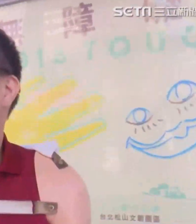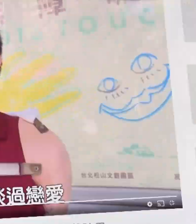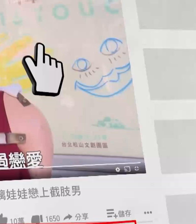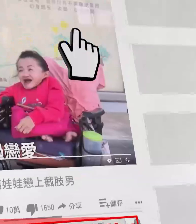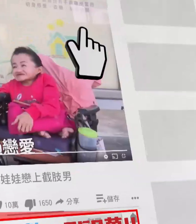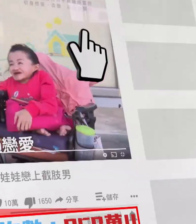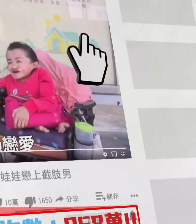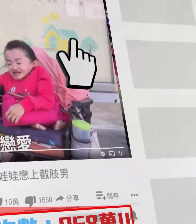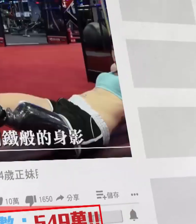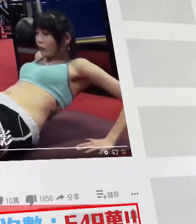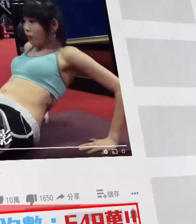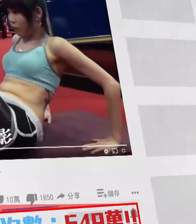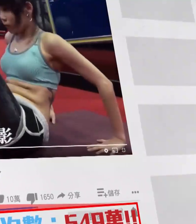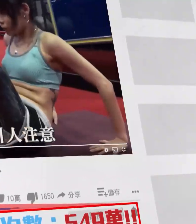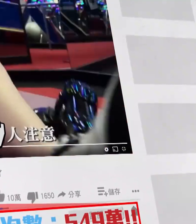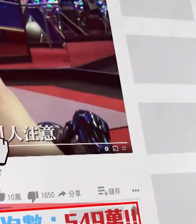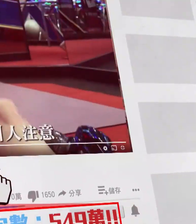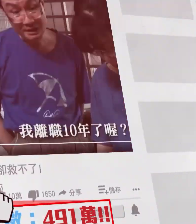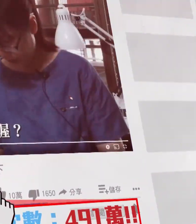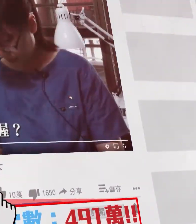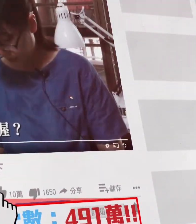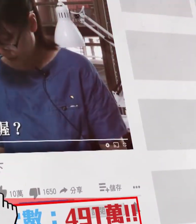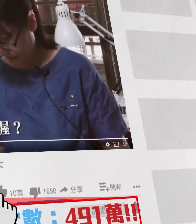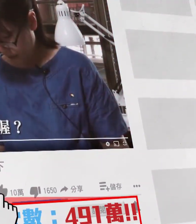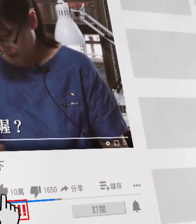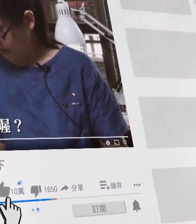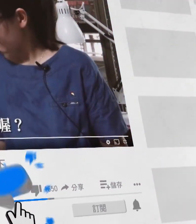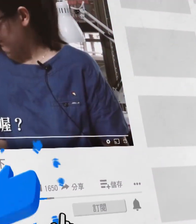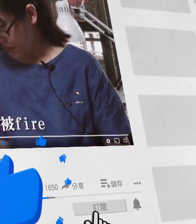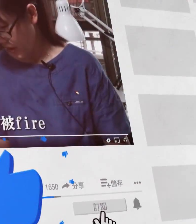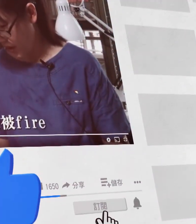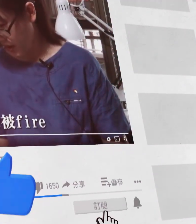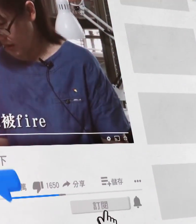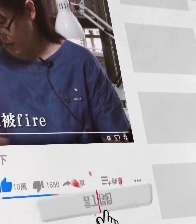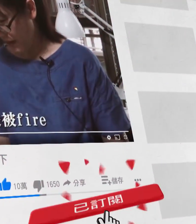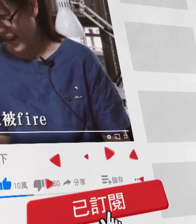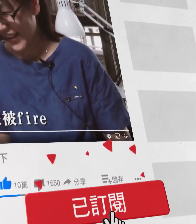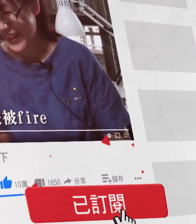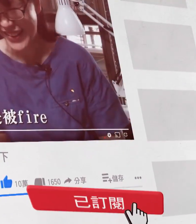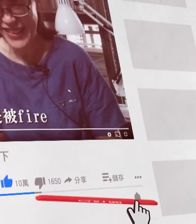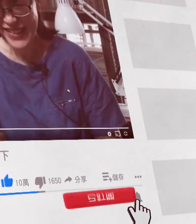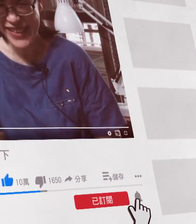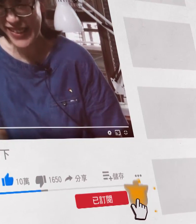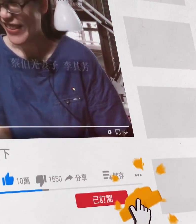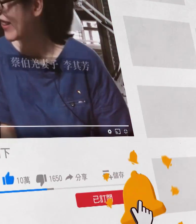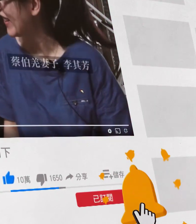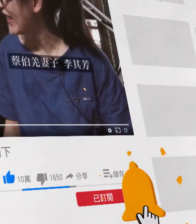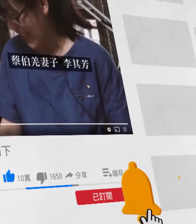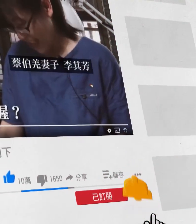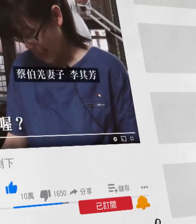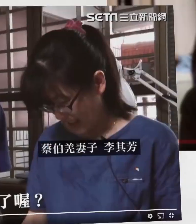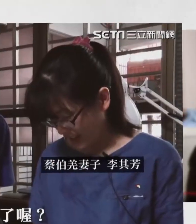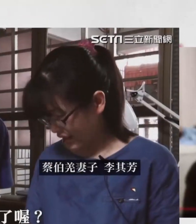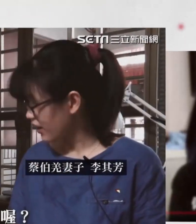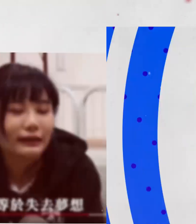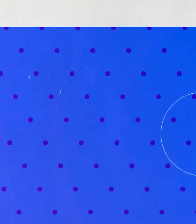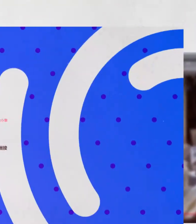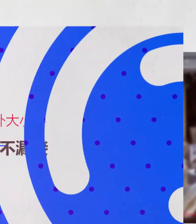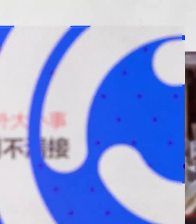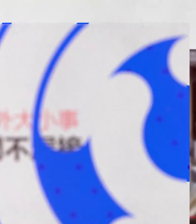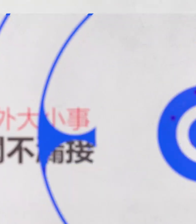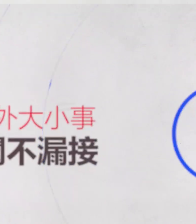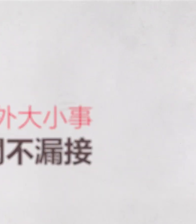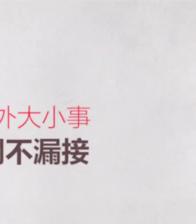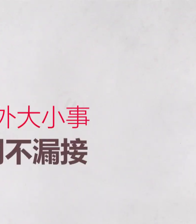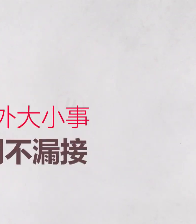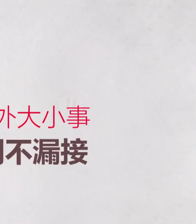温暖正能量的人生故事都在这里。订阅三立新闻网 YouTube 频道，并且按赞开启小铃铛。